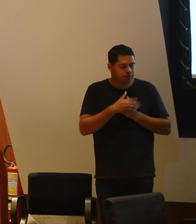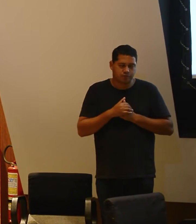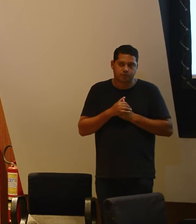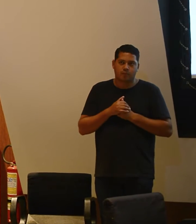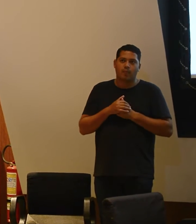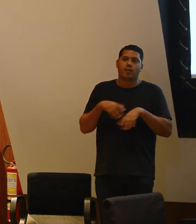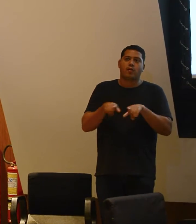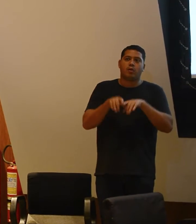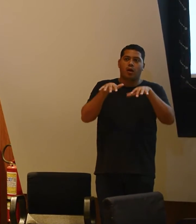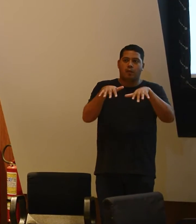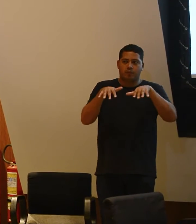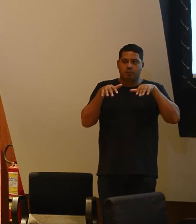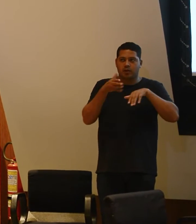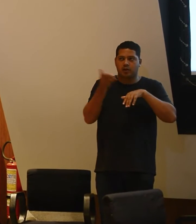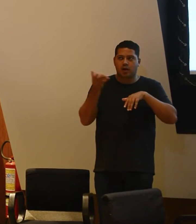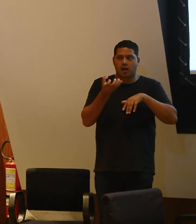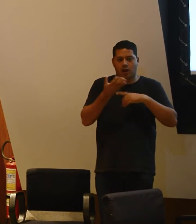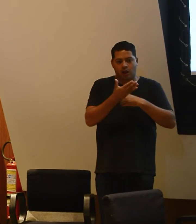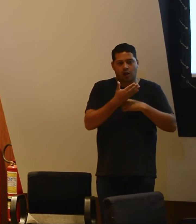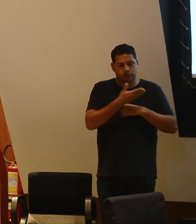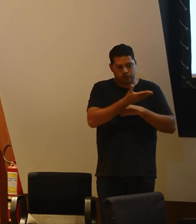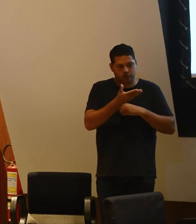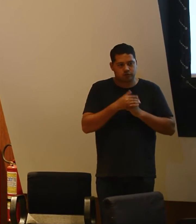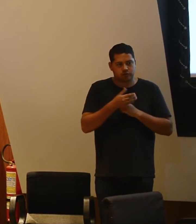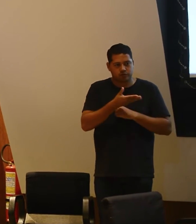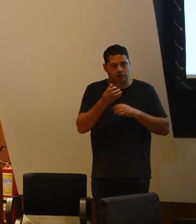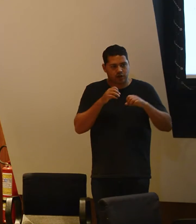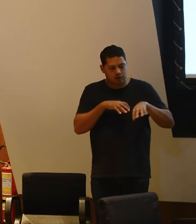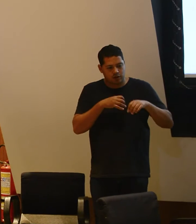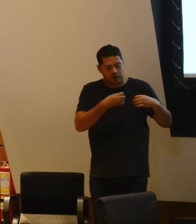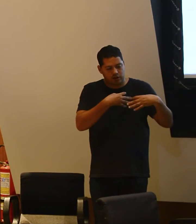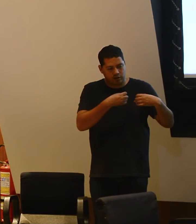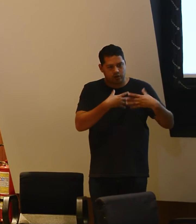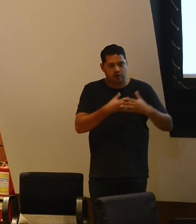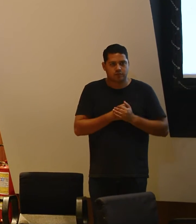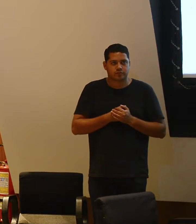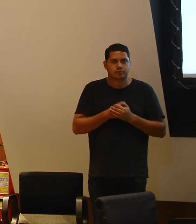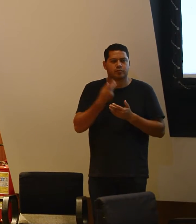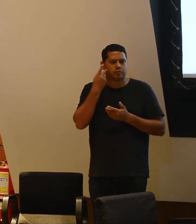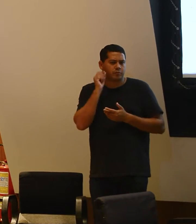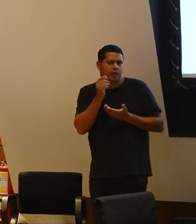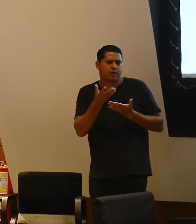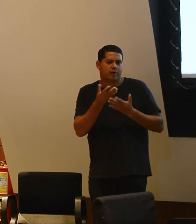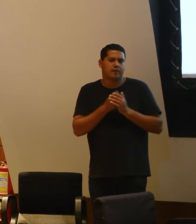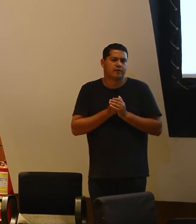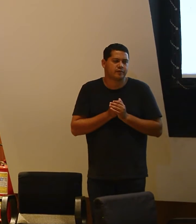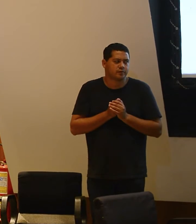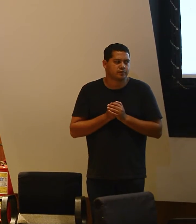a plateia conta com a ajuda de vocês para vocês ensinarem para a gente para que serve cada uma